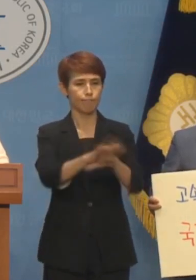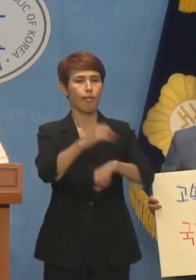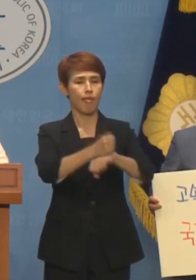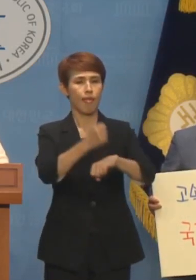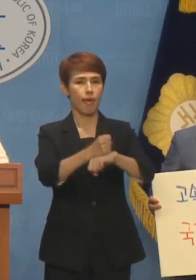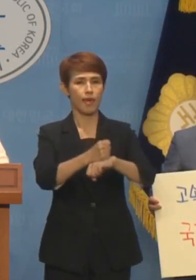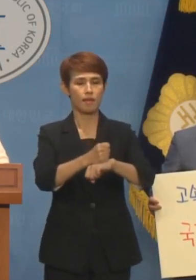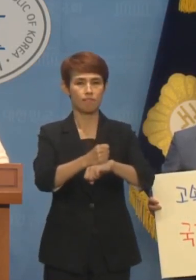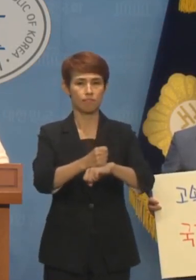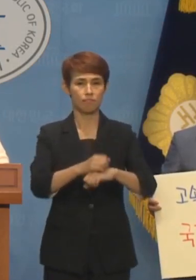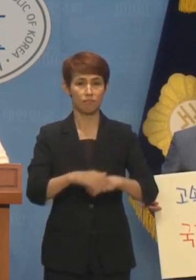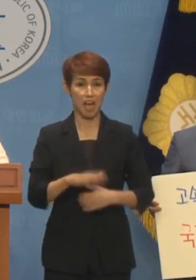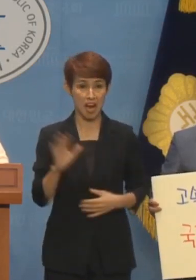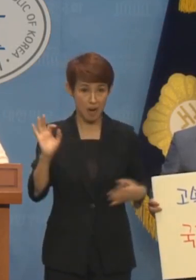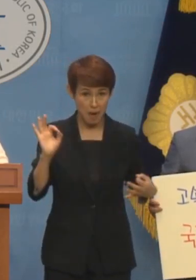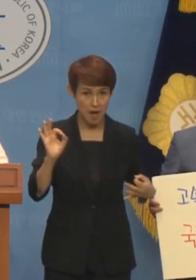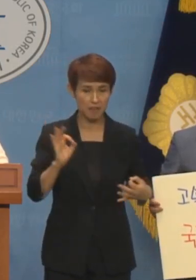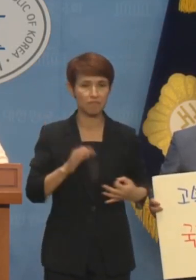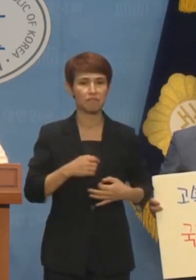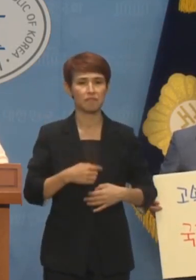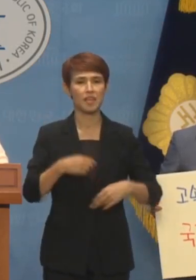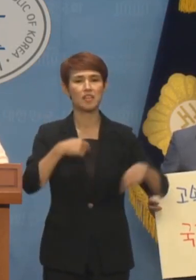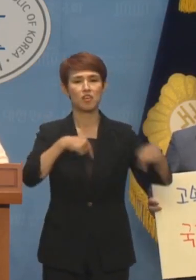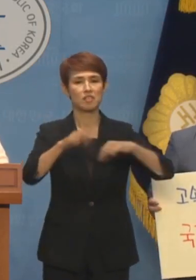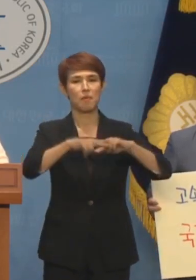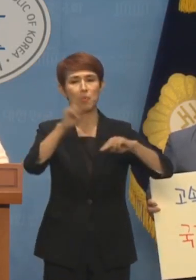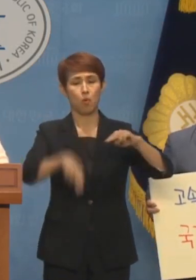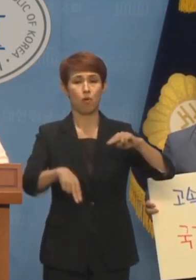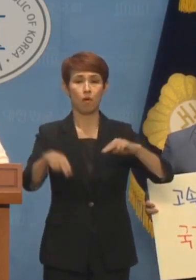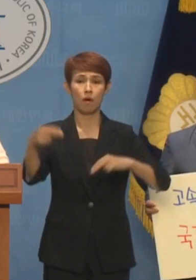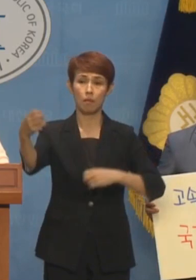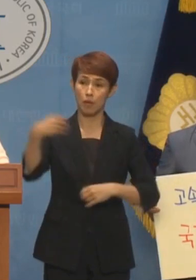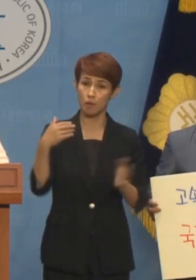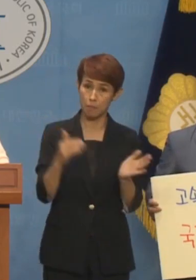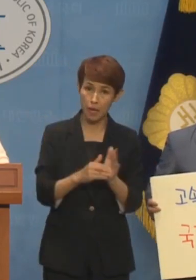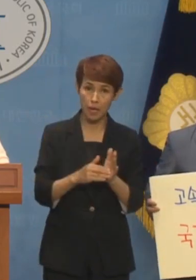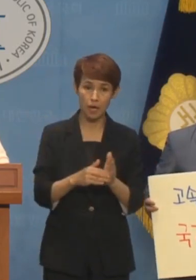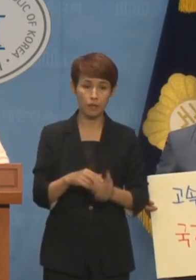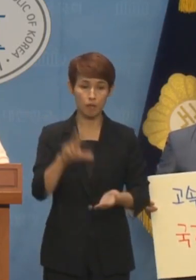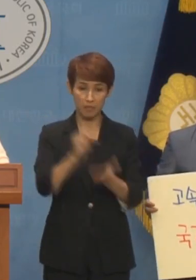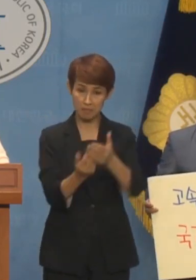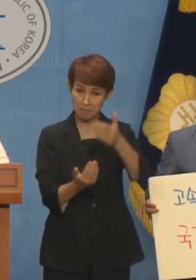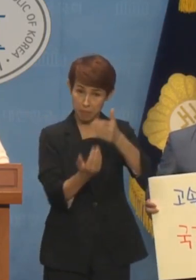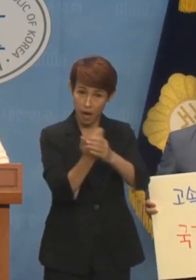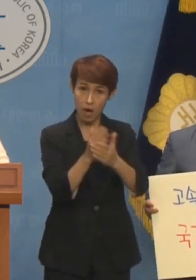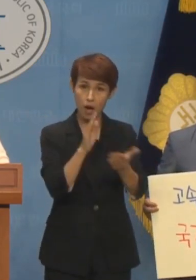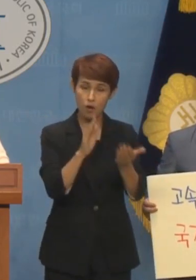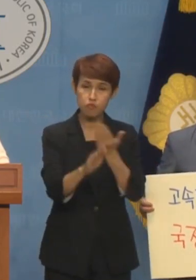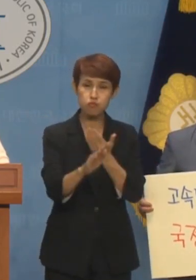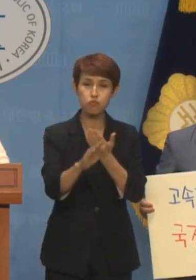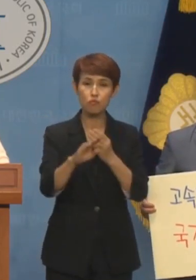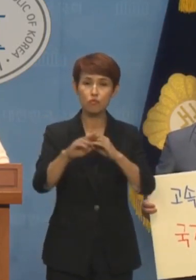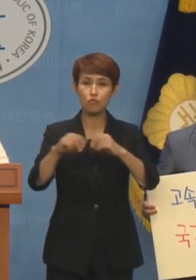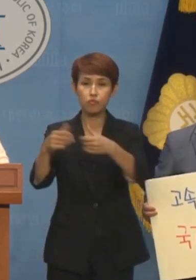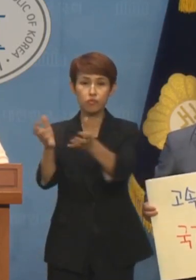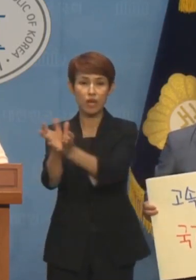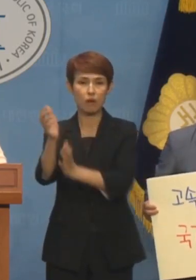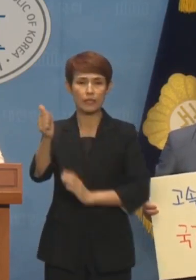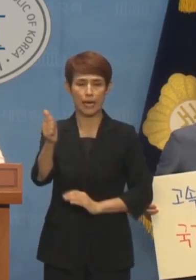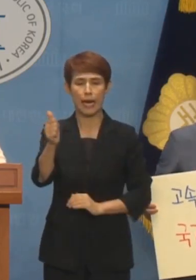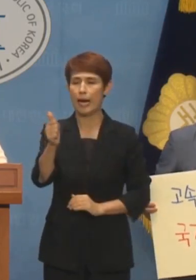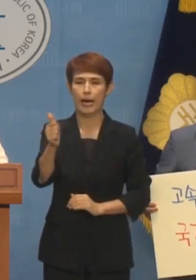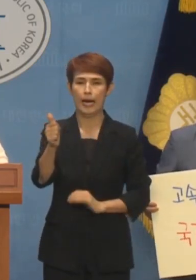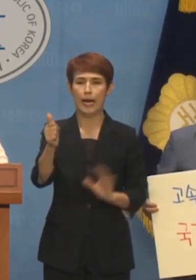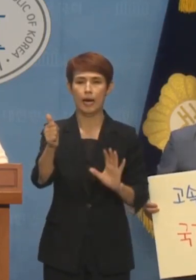생명 걸겠다고 단호하게 이야기를 했습니다. 그런데 이게 문제가 되자 원희룡 장관이 그저 충격요법이다라고